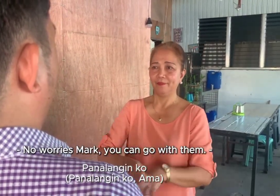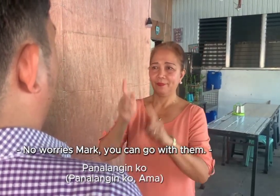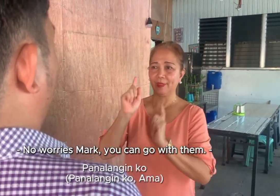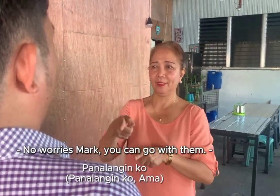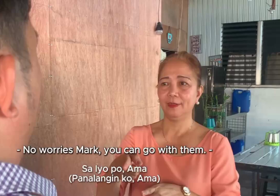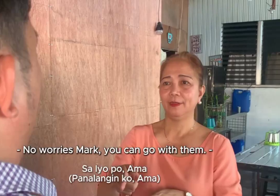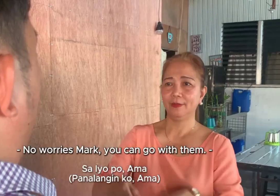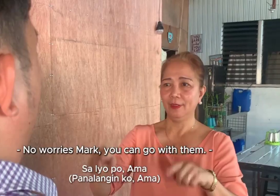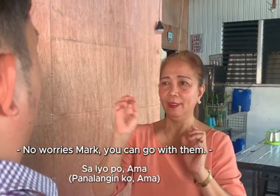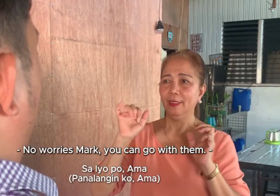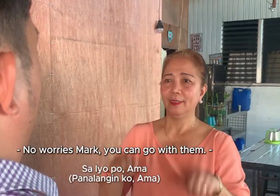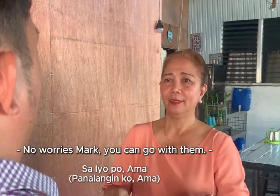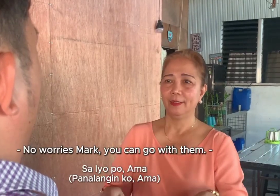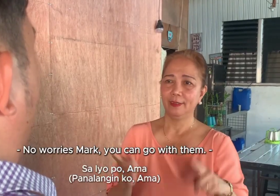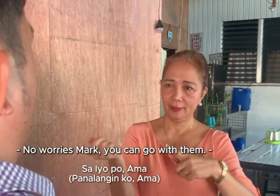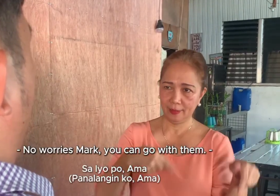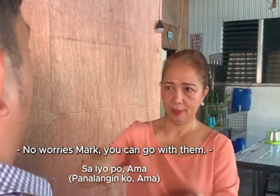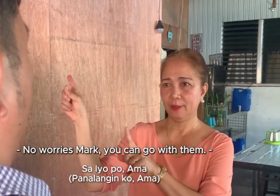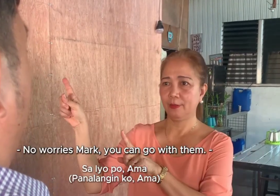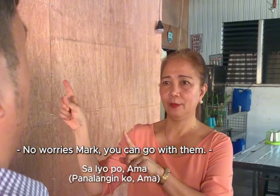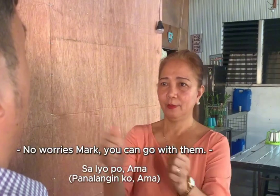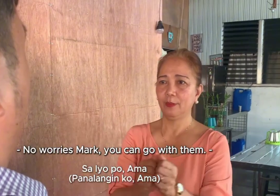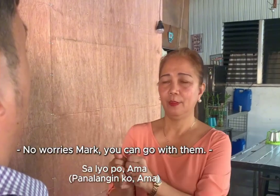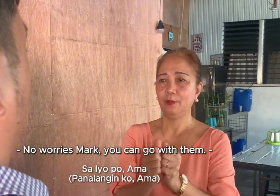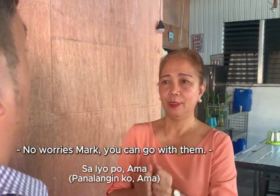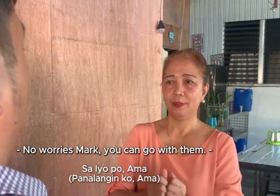panalangin sa iyo po, Ama.